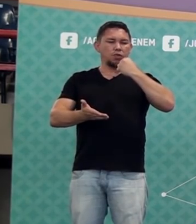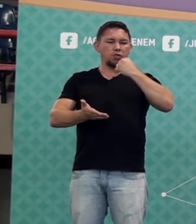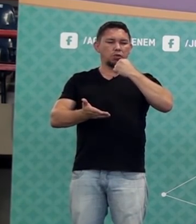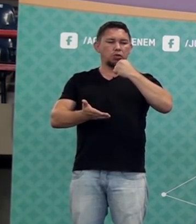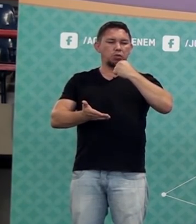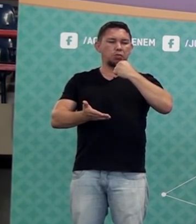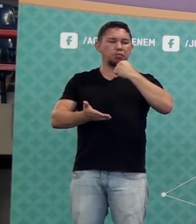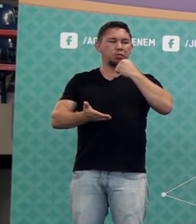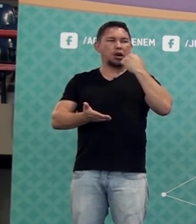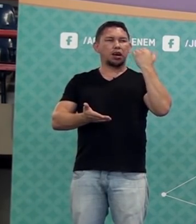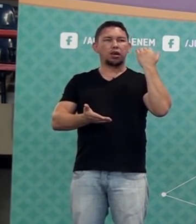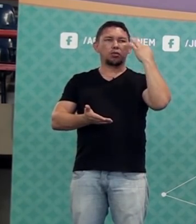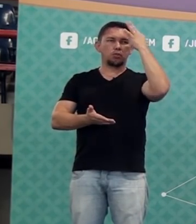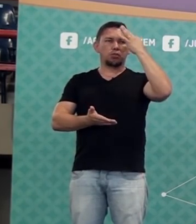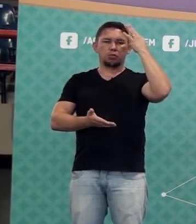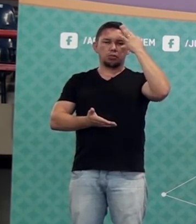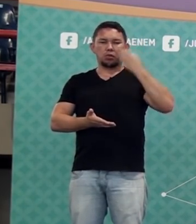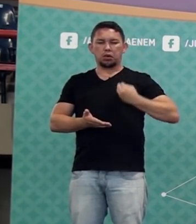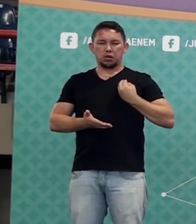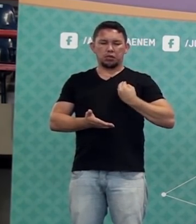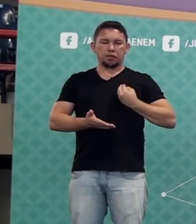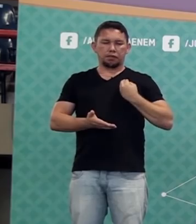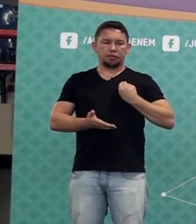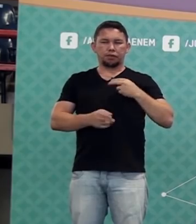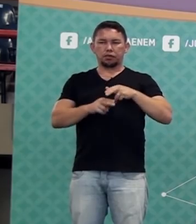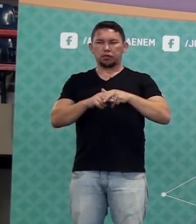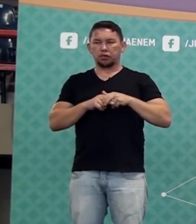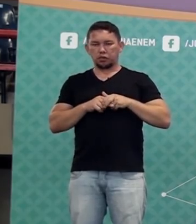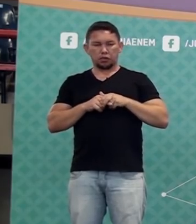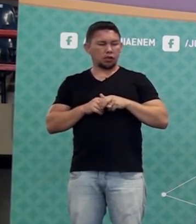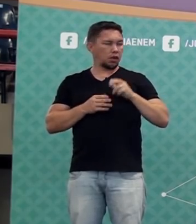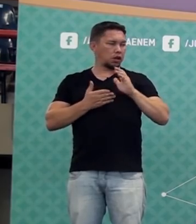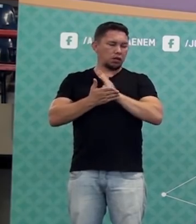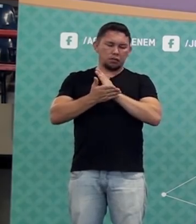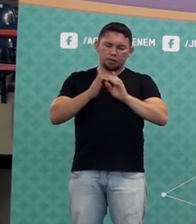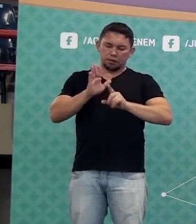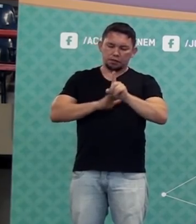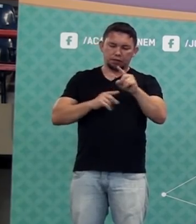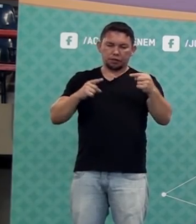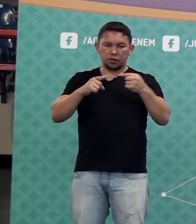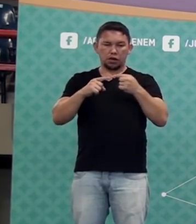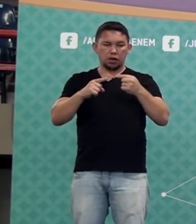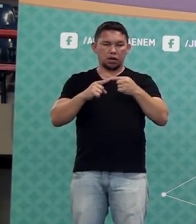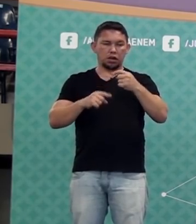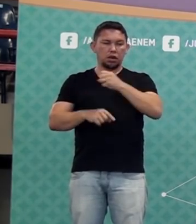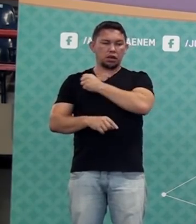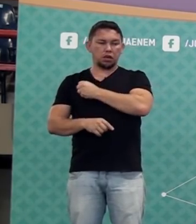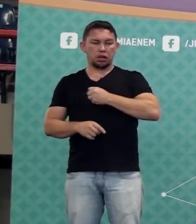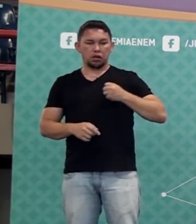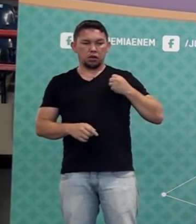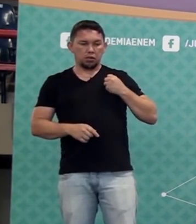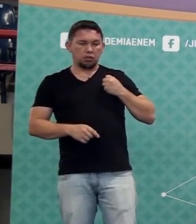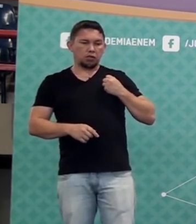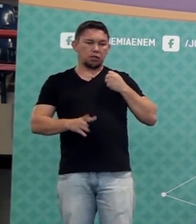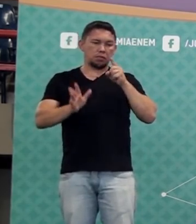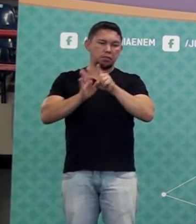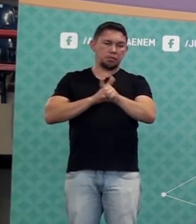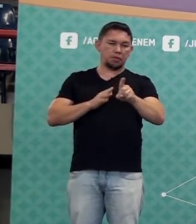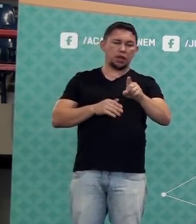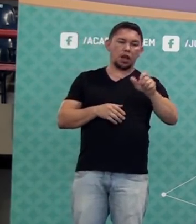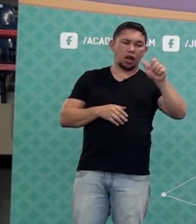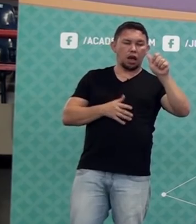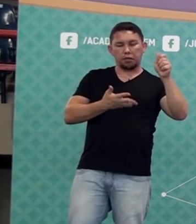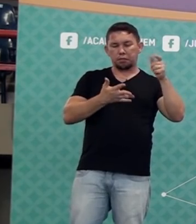uma personagem muito importante para a gente. O camarada pergunta aí algumas questões relacionadas ao Sócrates. Vamos fazer a questão juntos? Item